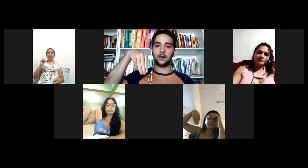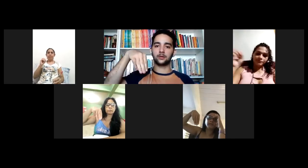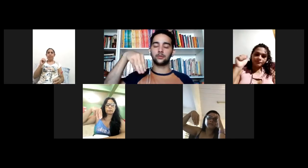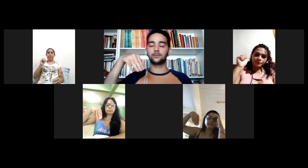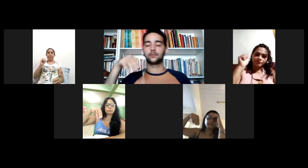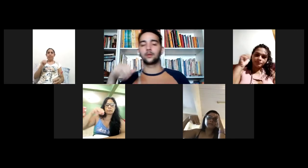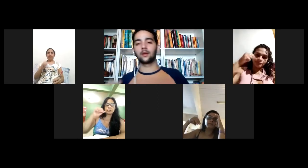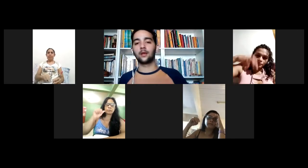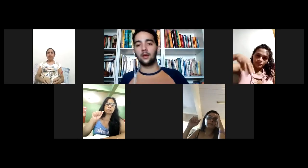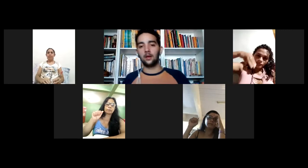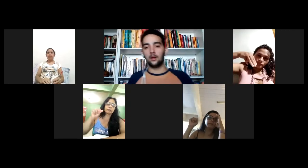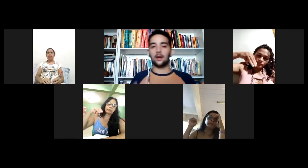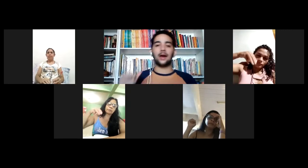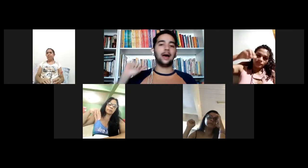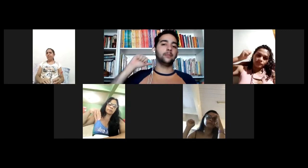Março.